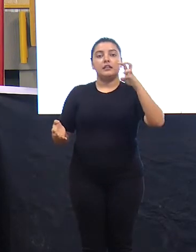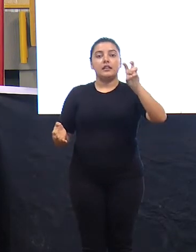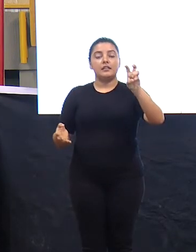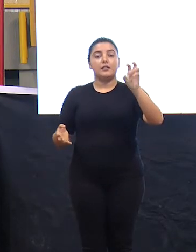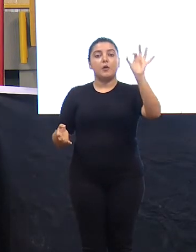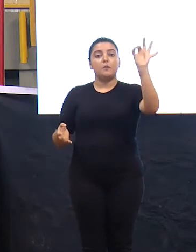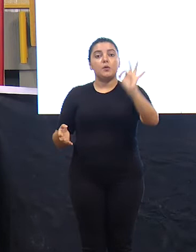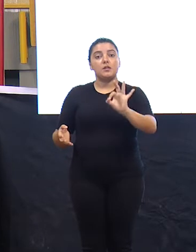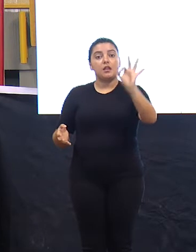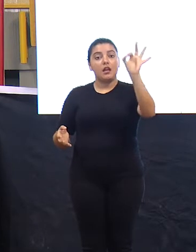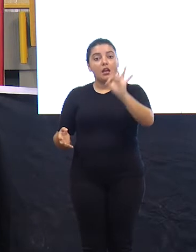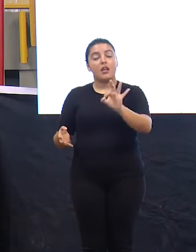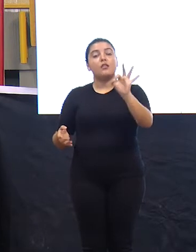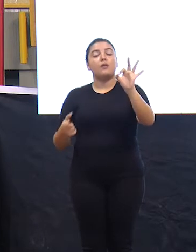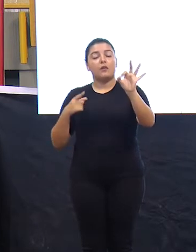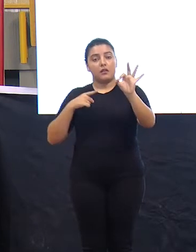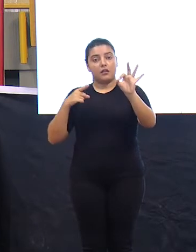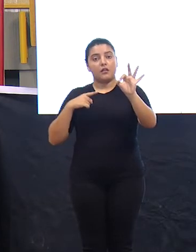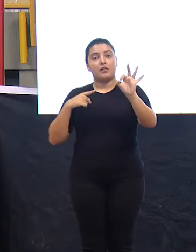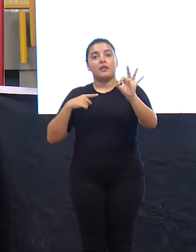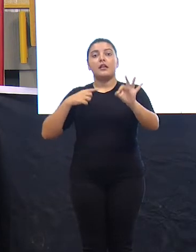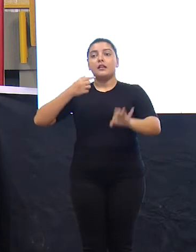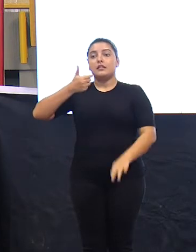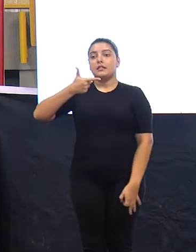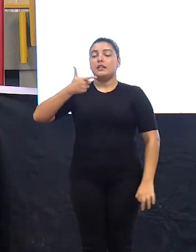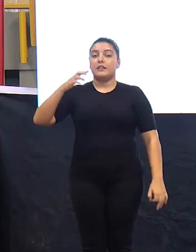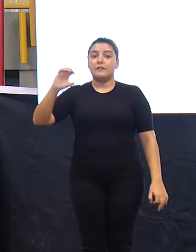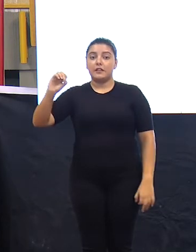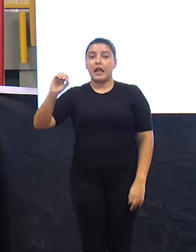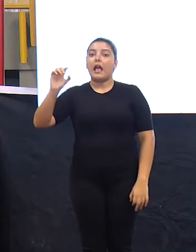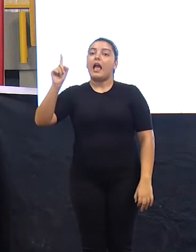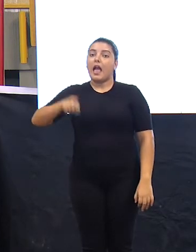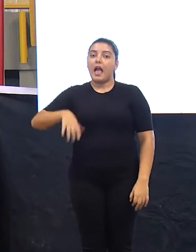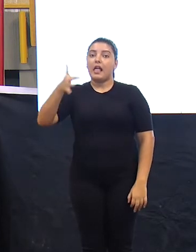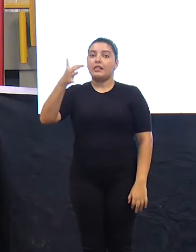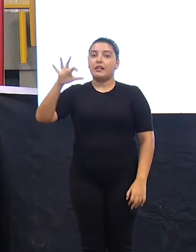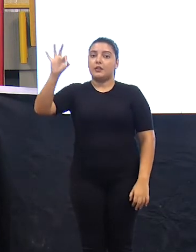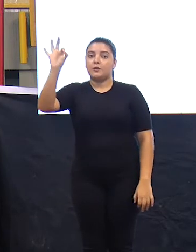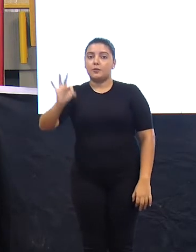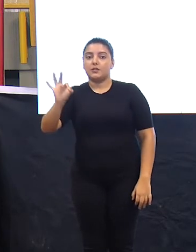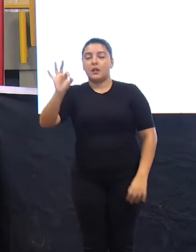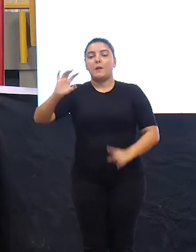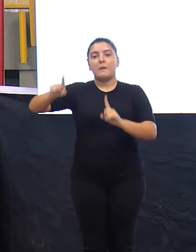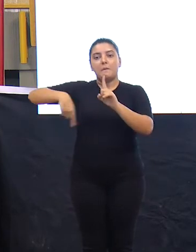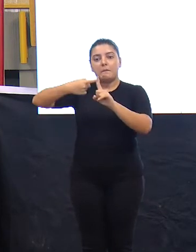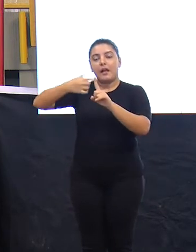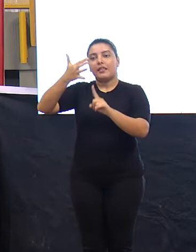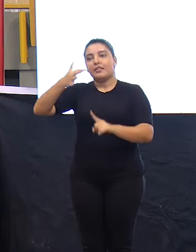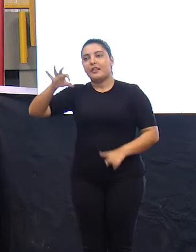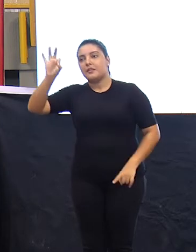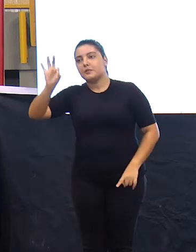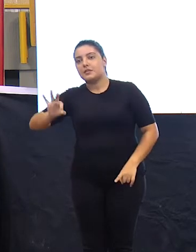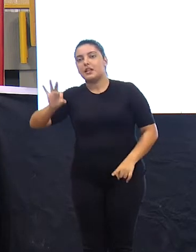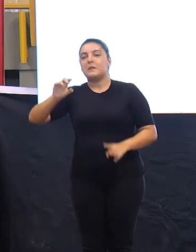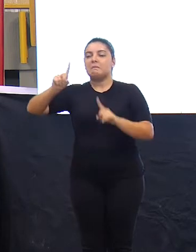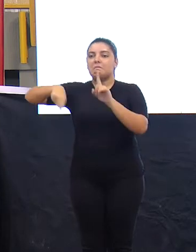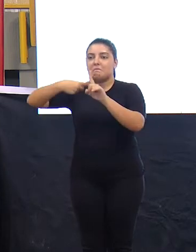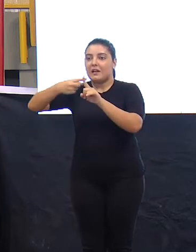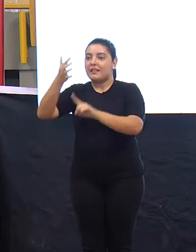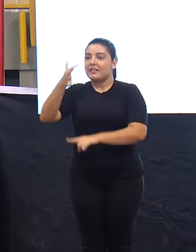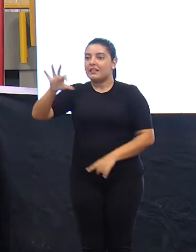35%? 35% de 120 é 10%, mais 10%, mais